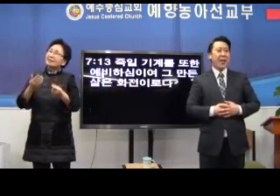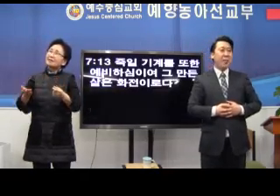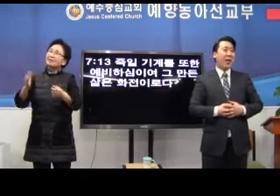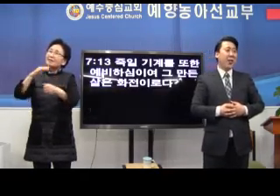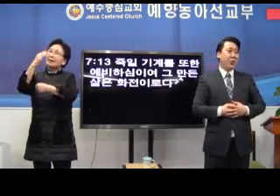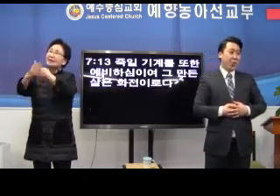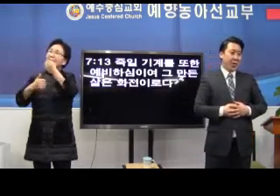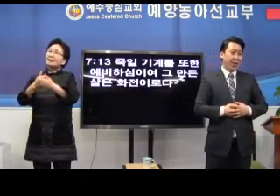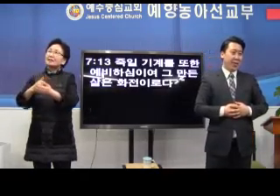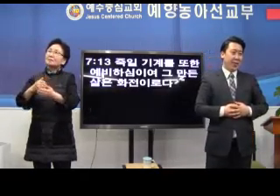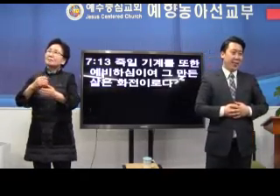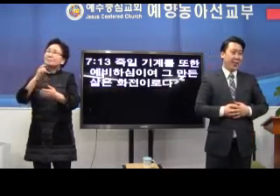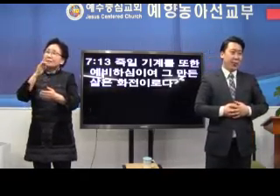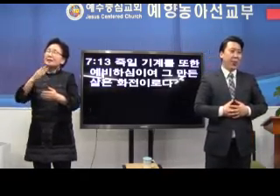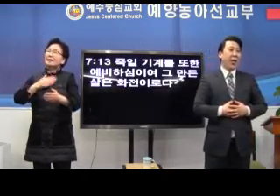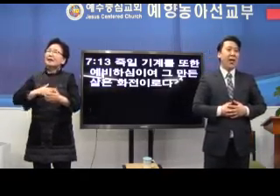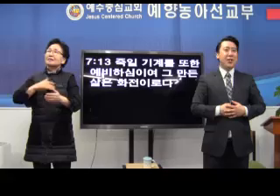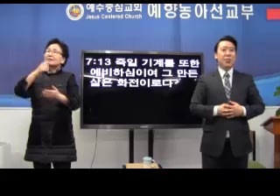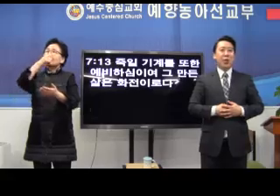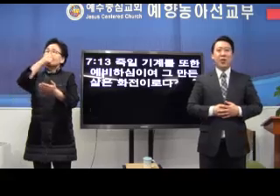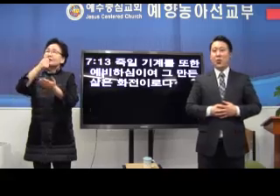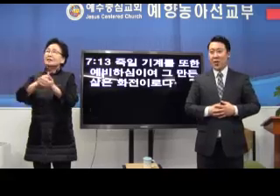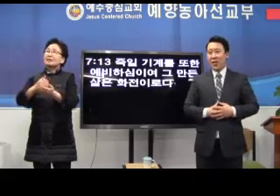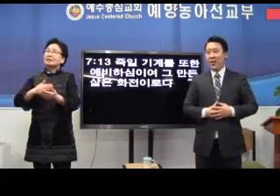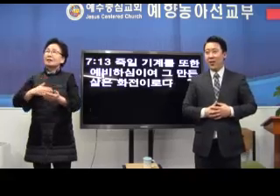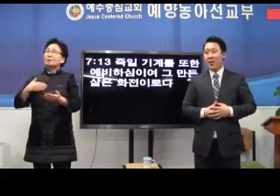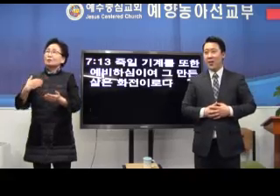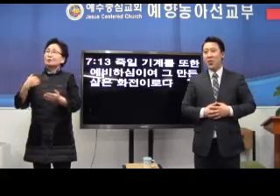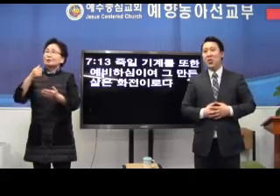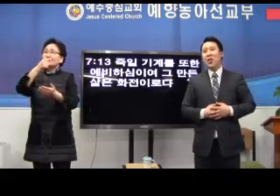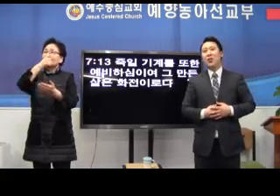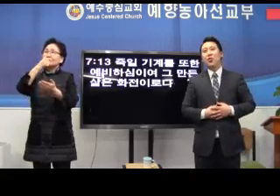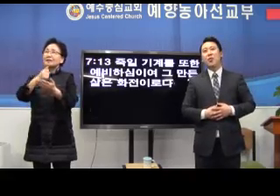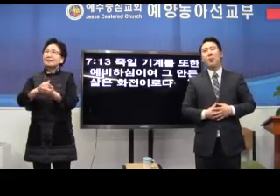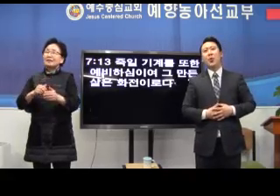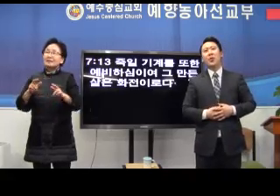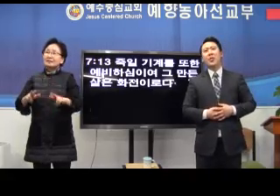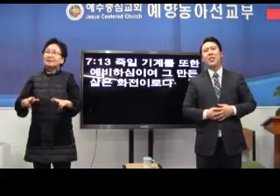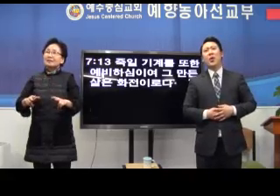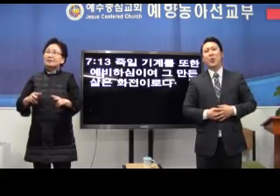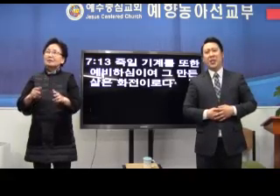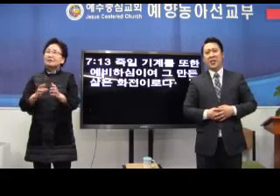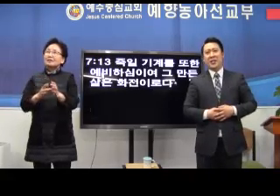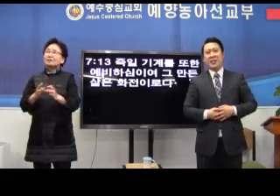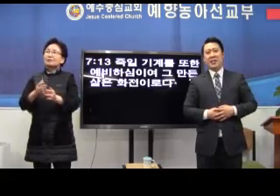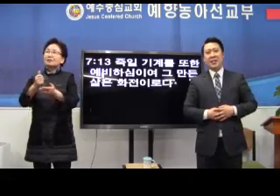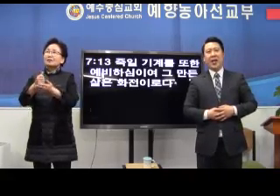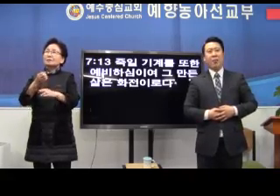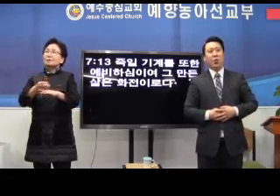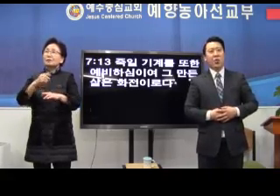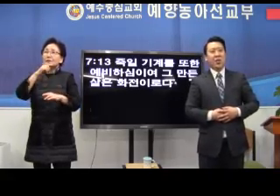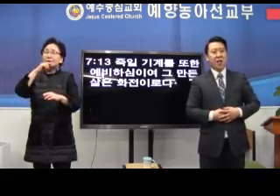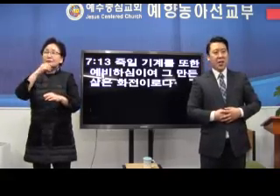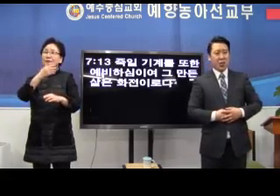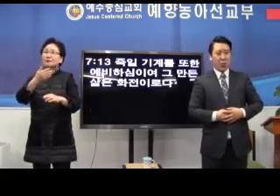하나님만 아는 죄, 또 내가 알지 못하는 죄, 이 시간 주님의 보혈을 의지하오니 나의 모든 죄를